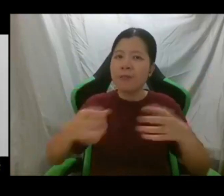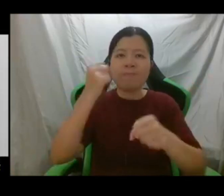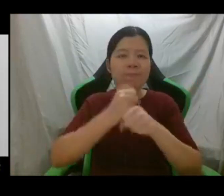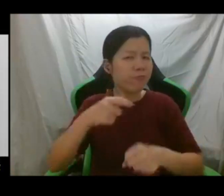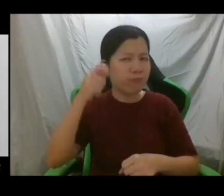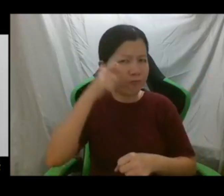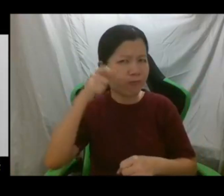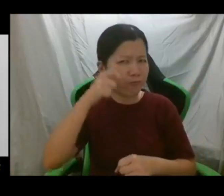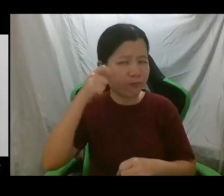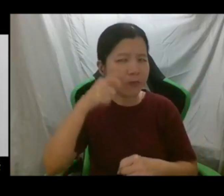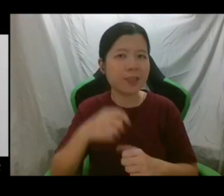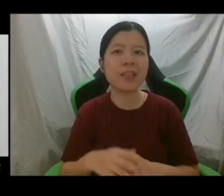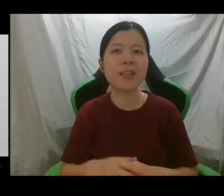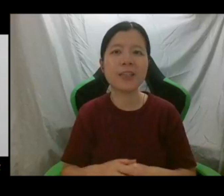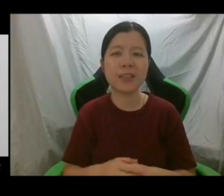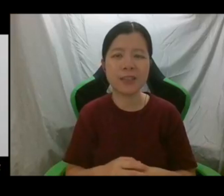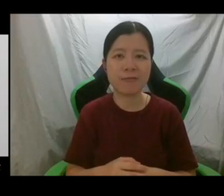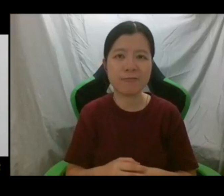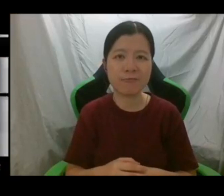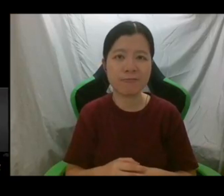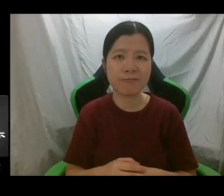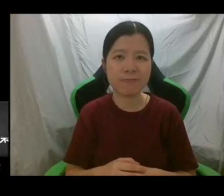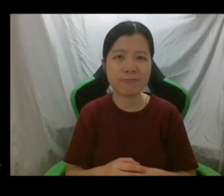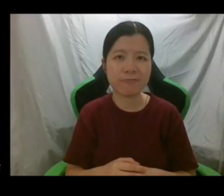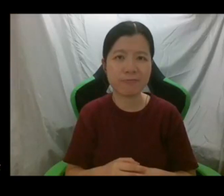齊來做個小偵探。